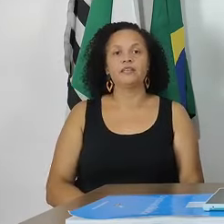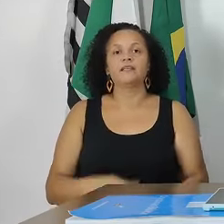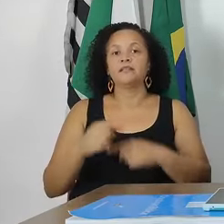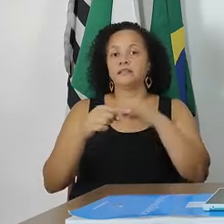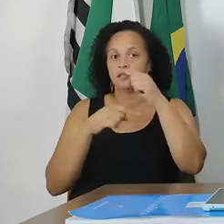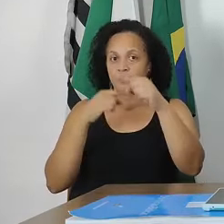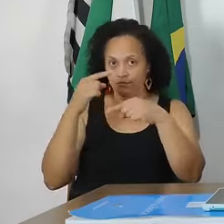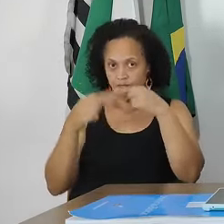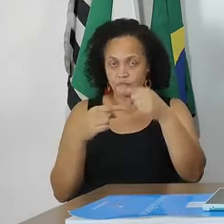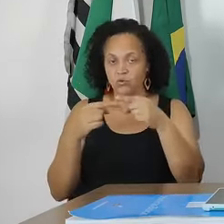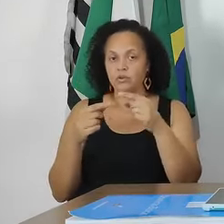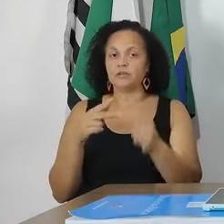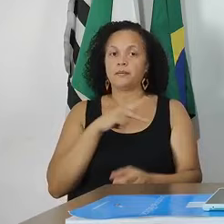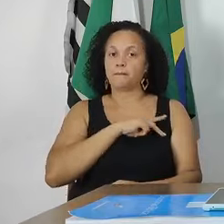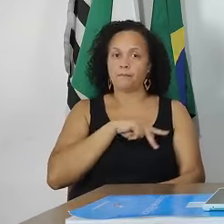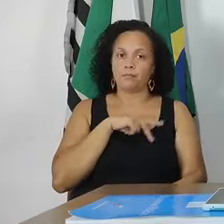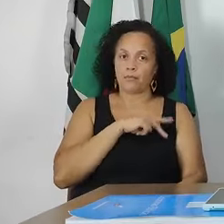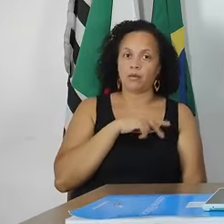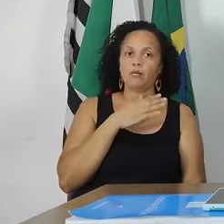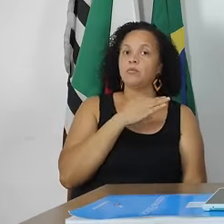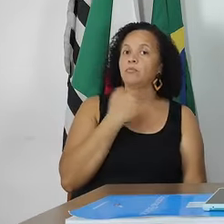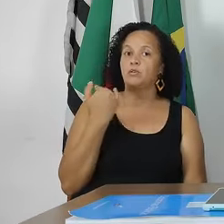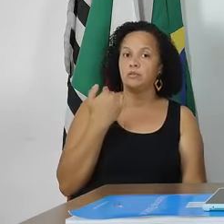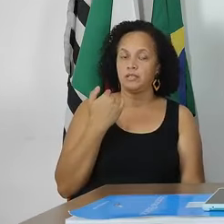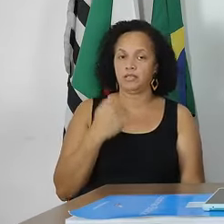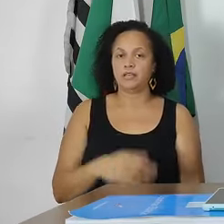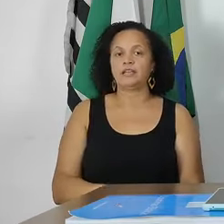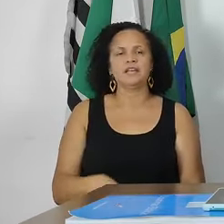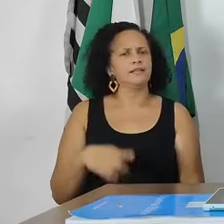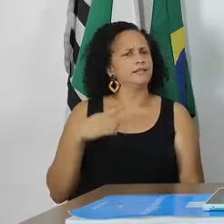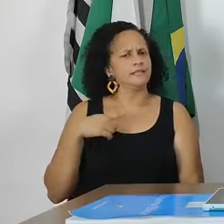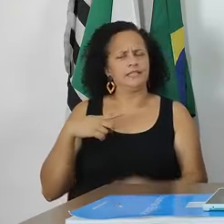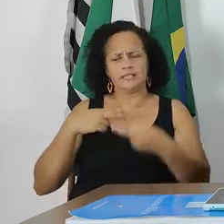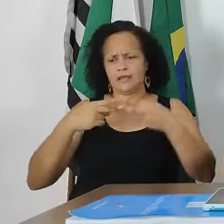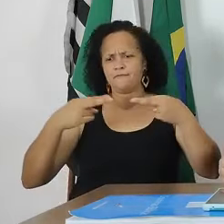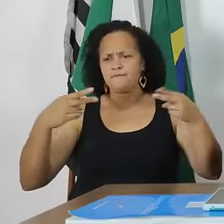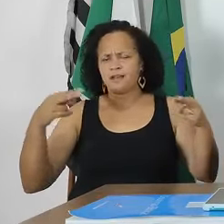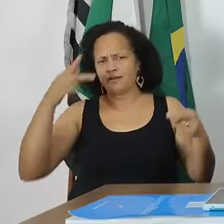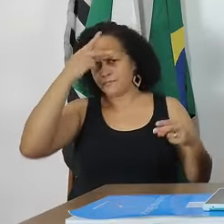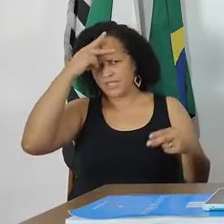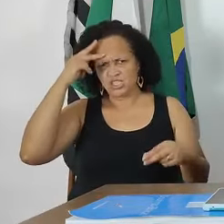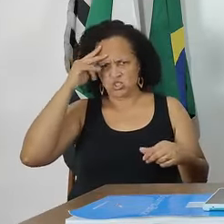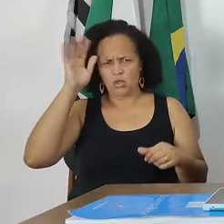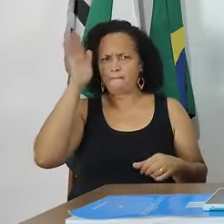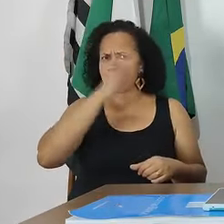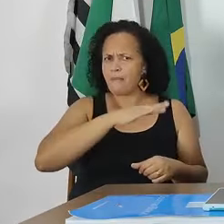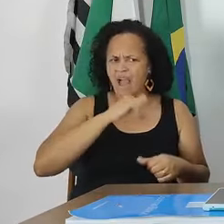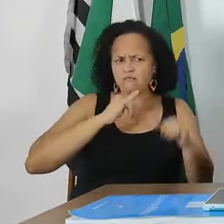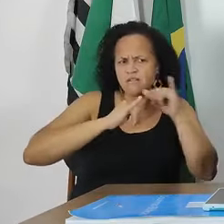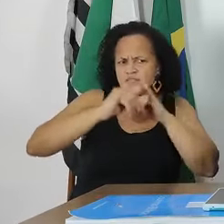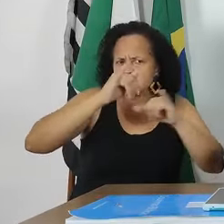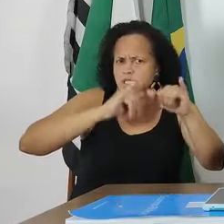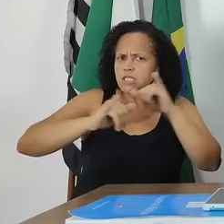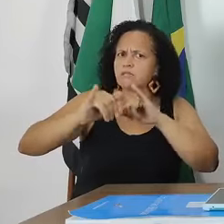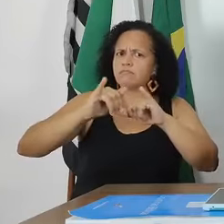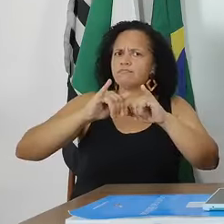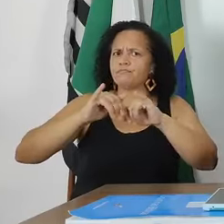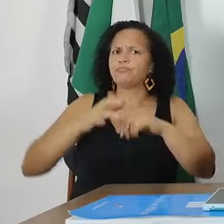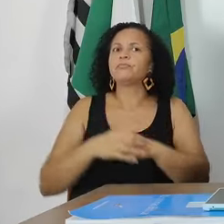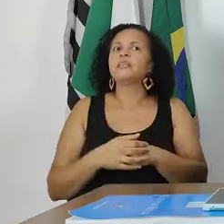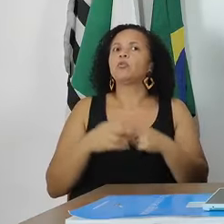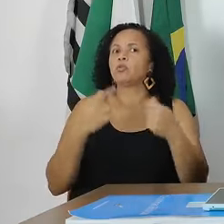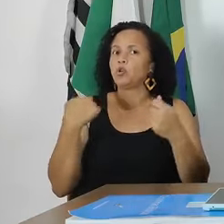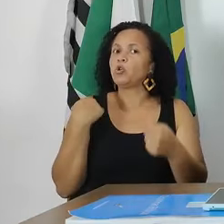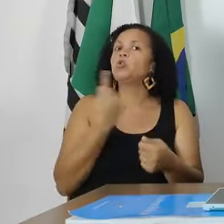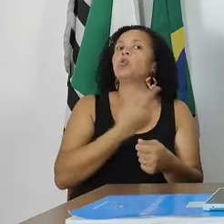lobos cruéis, que não pouparão o rebanho. Então, se Paulo advertiu, quem somos nós, né?